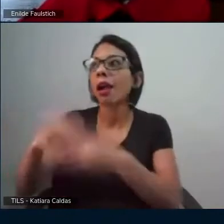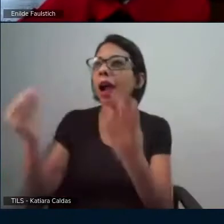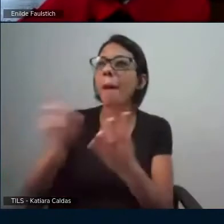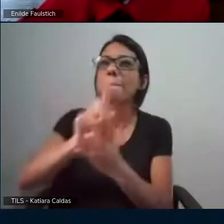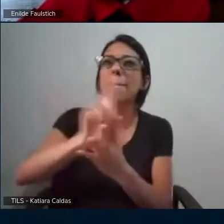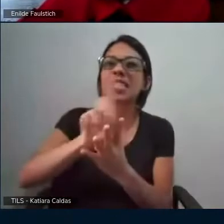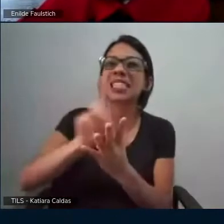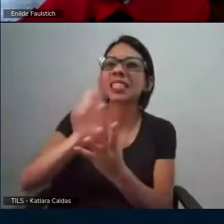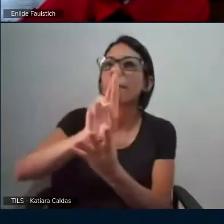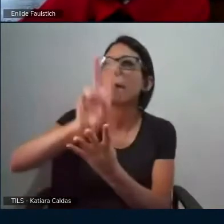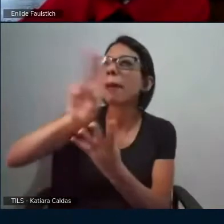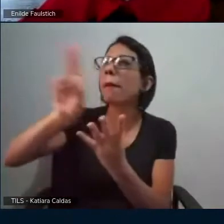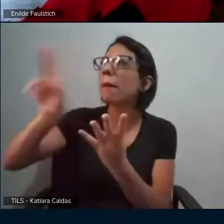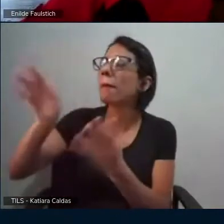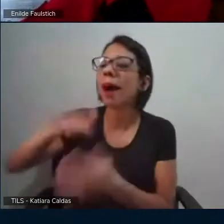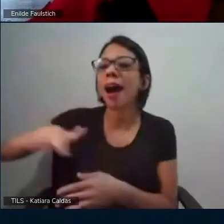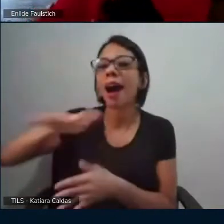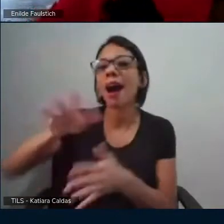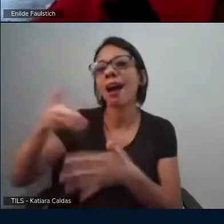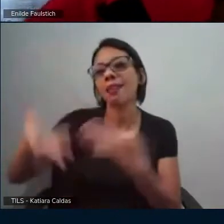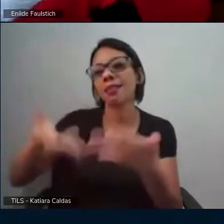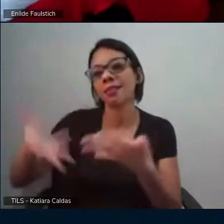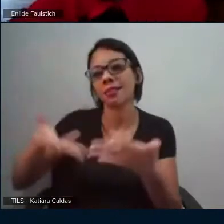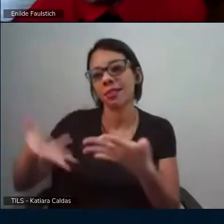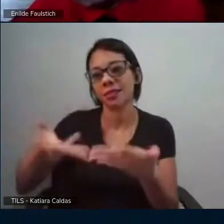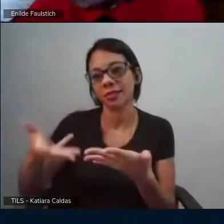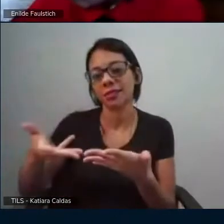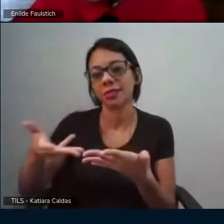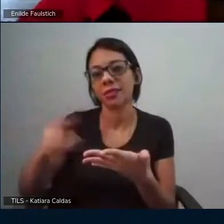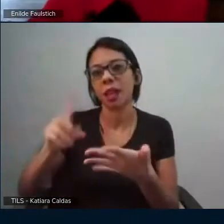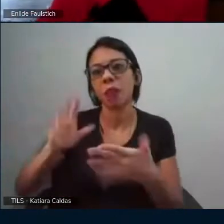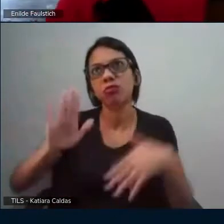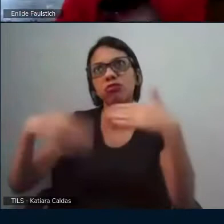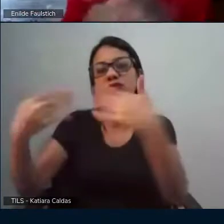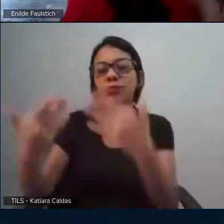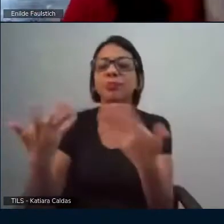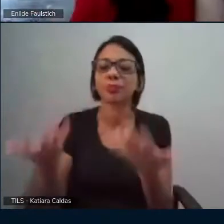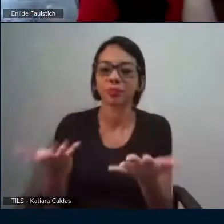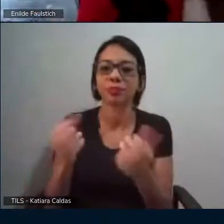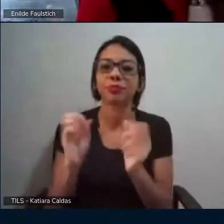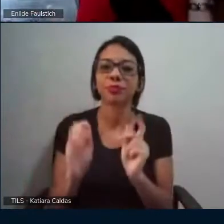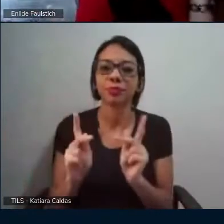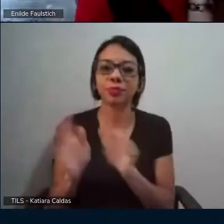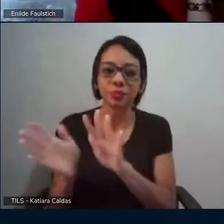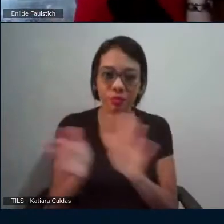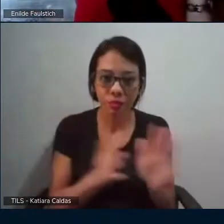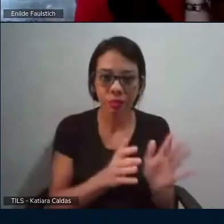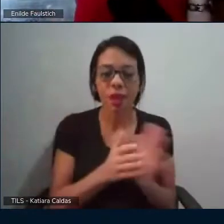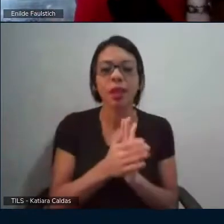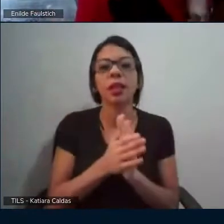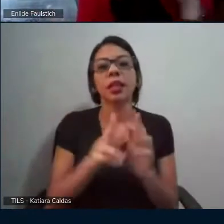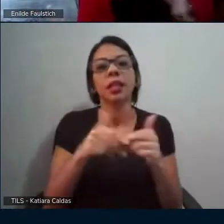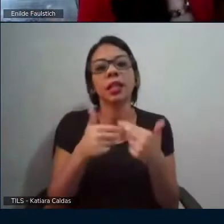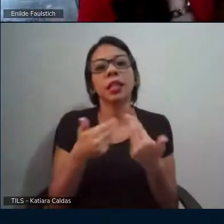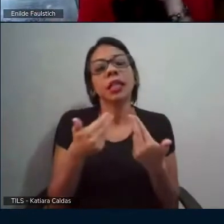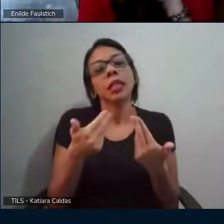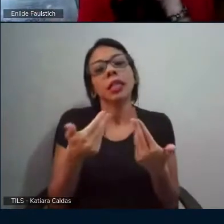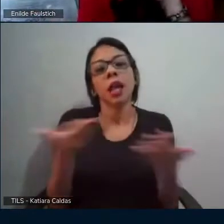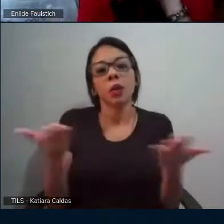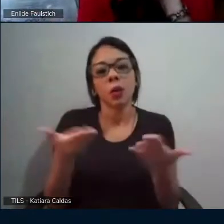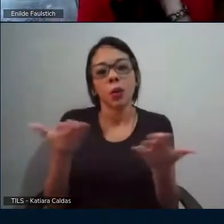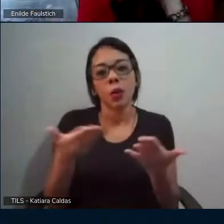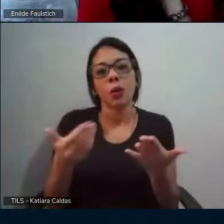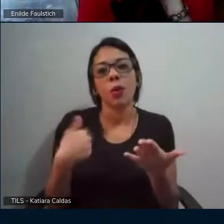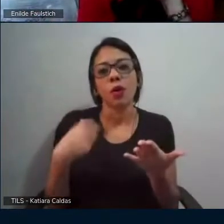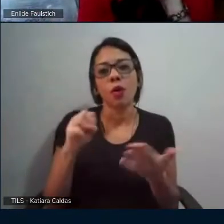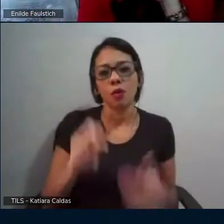na área das línguas de sinais, né, que foi esse crescimento. Bom, diante disso, né, eu vou fazer